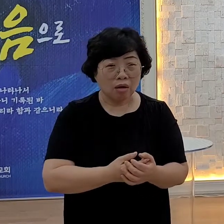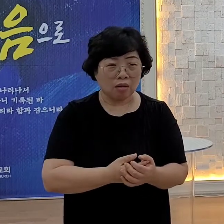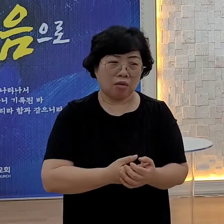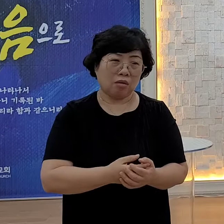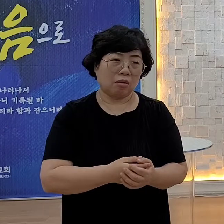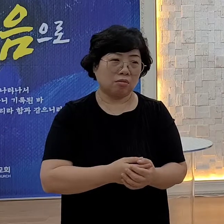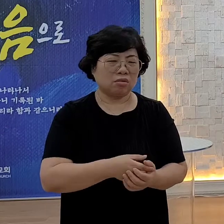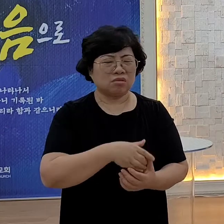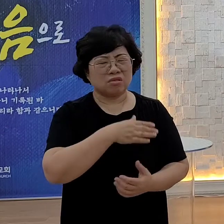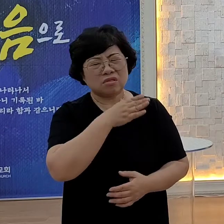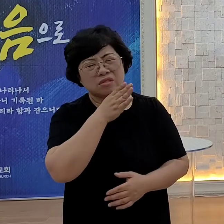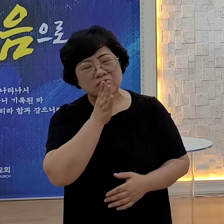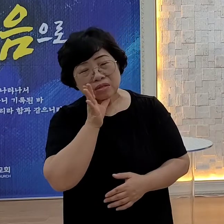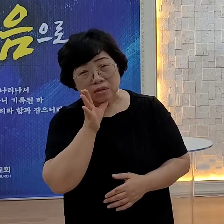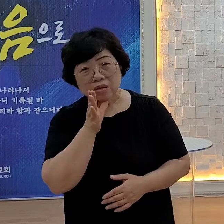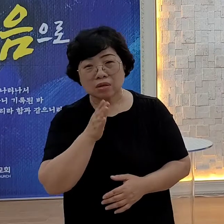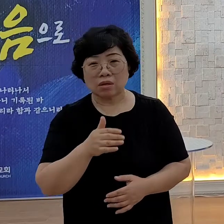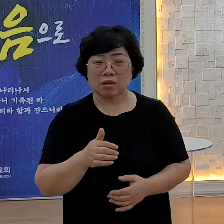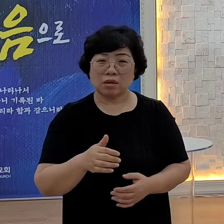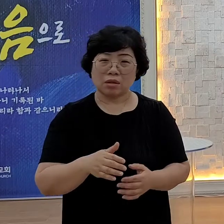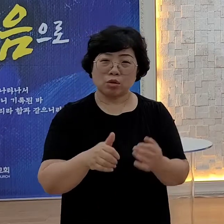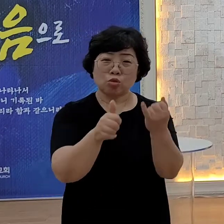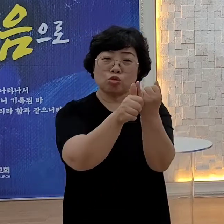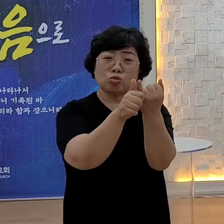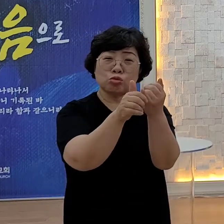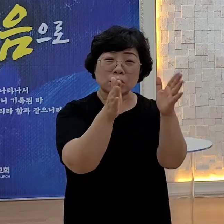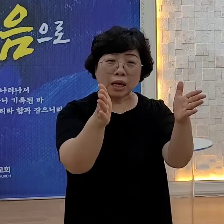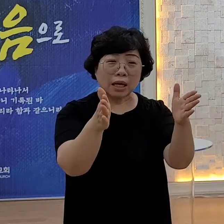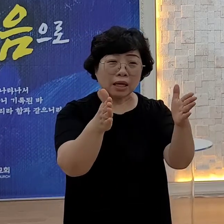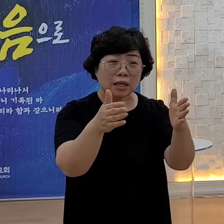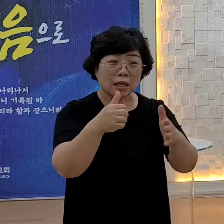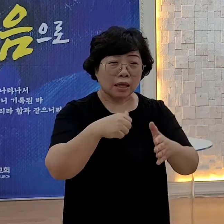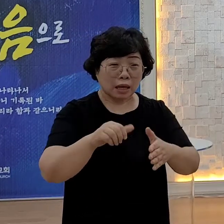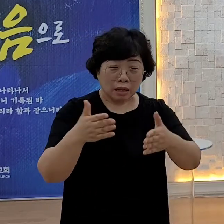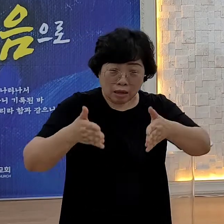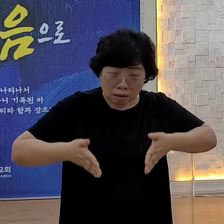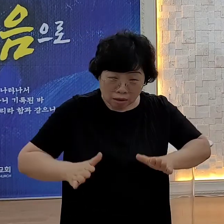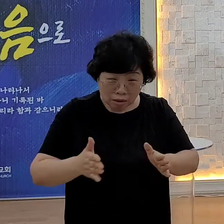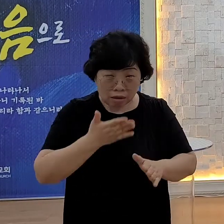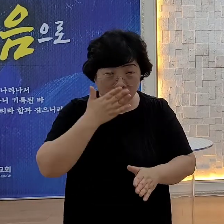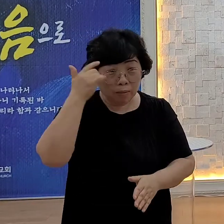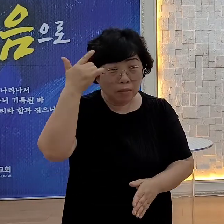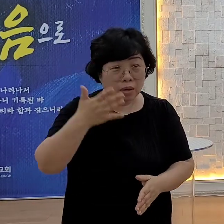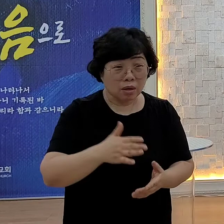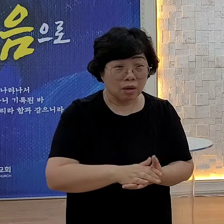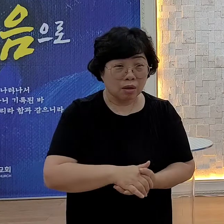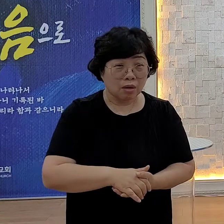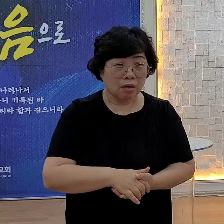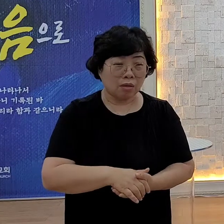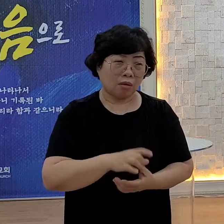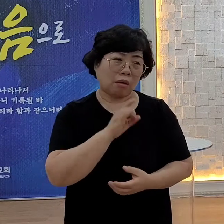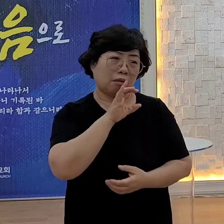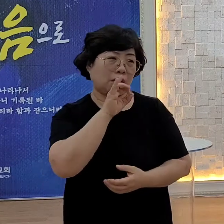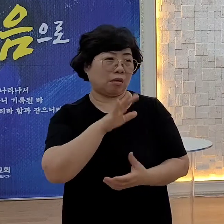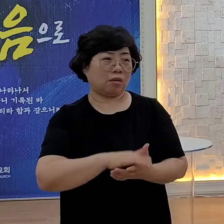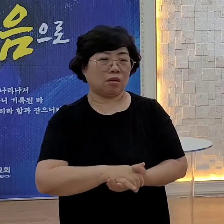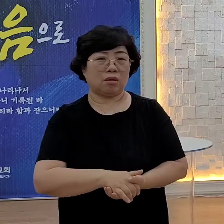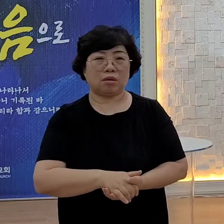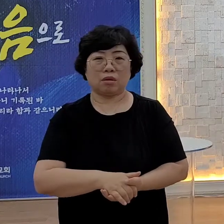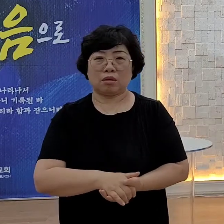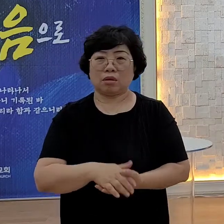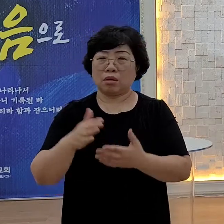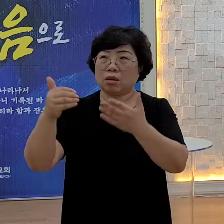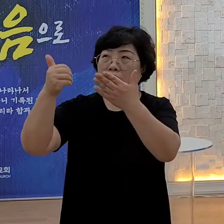노령의 부부가 여러분 아들을 준다 이런 말을 들었을 때에 여러분